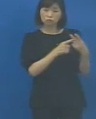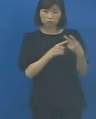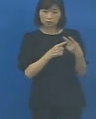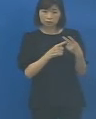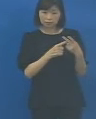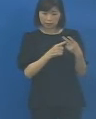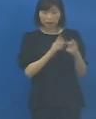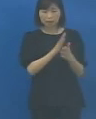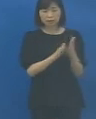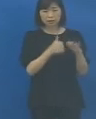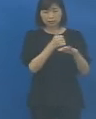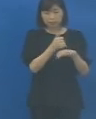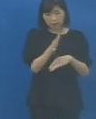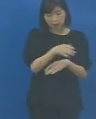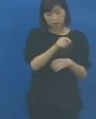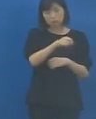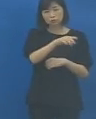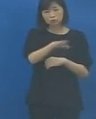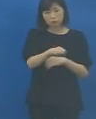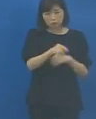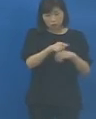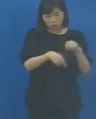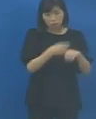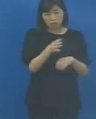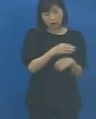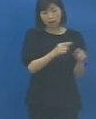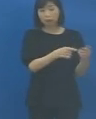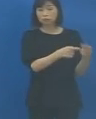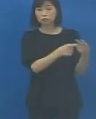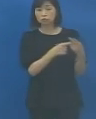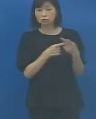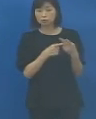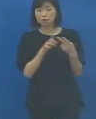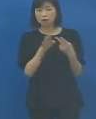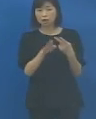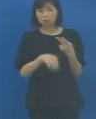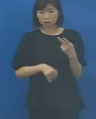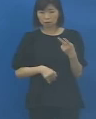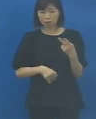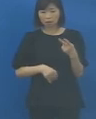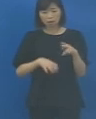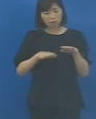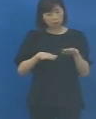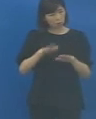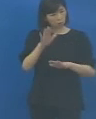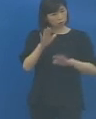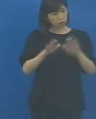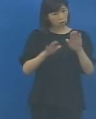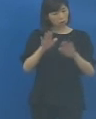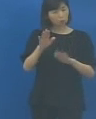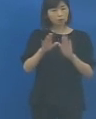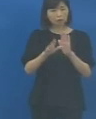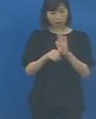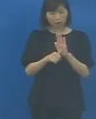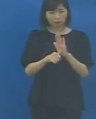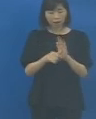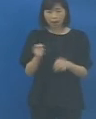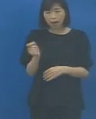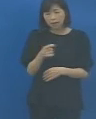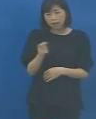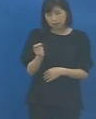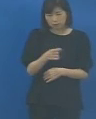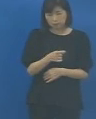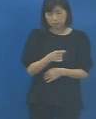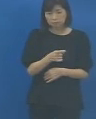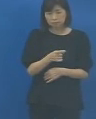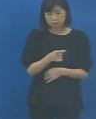事務局の方からあったところです。ですからこういう状況をであるならば一日たりとも空白期